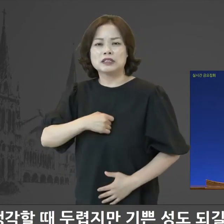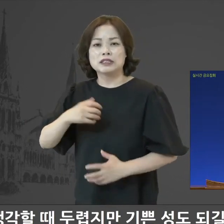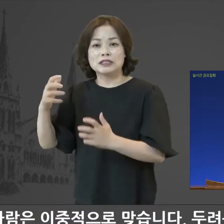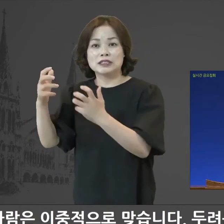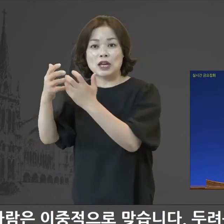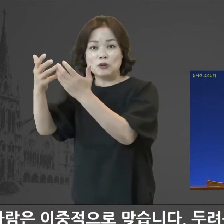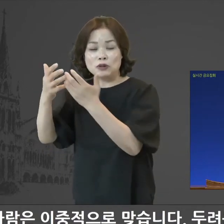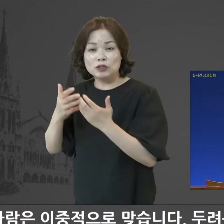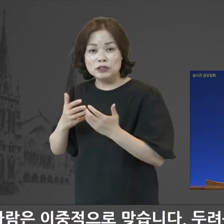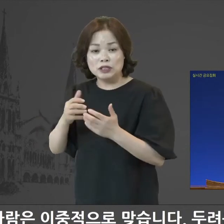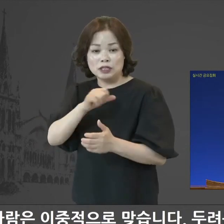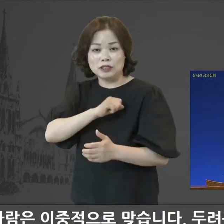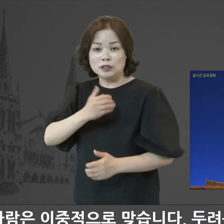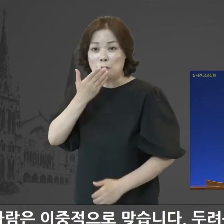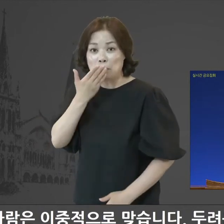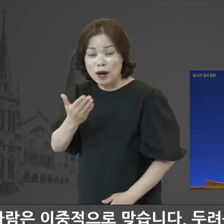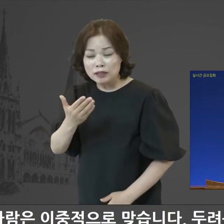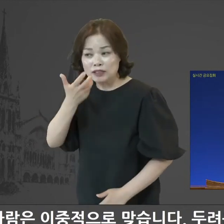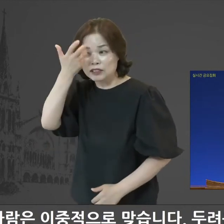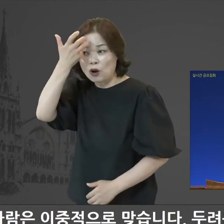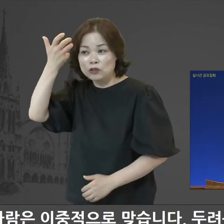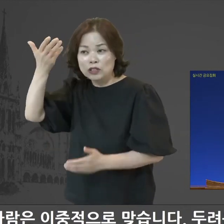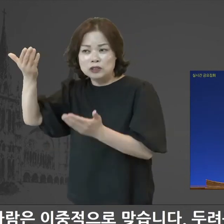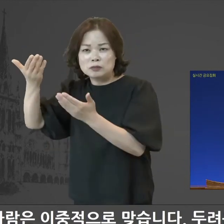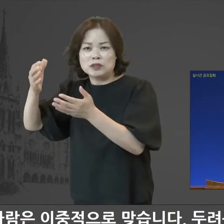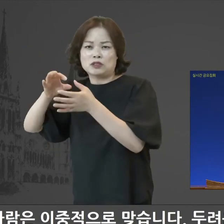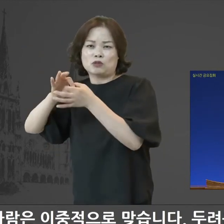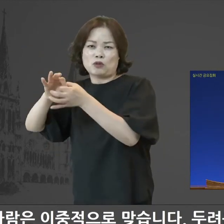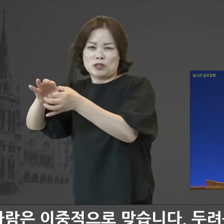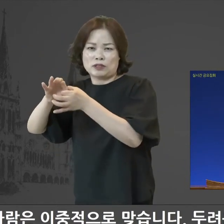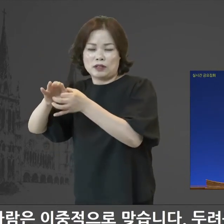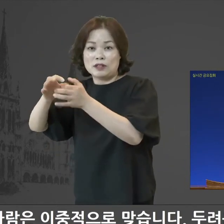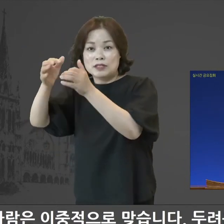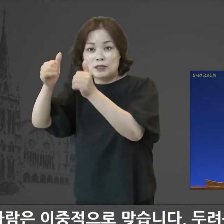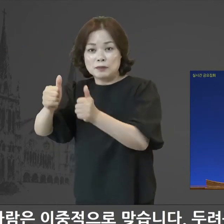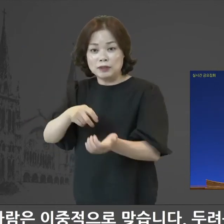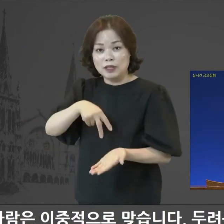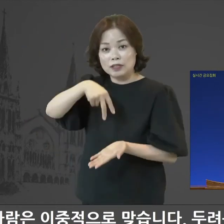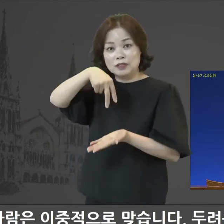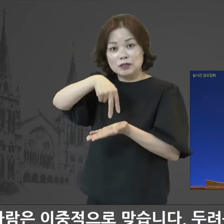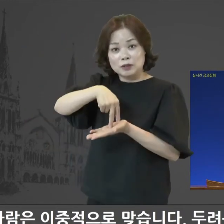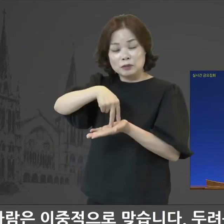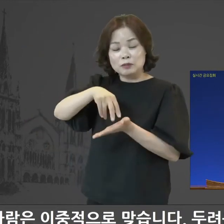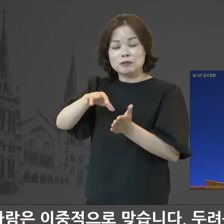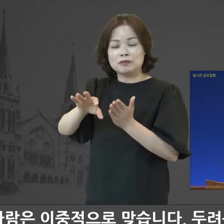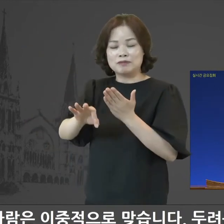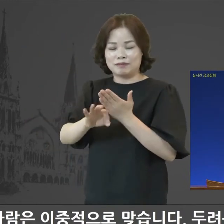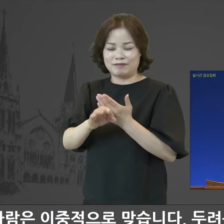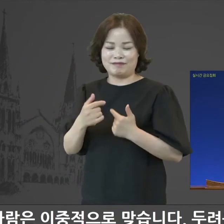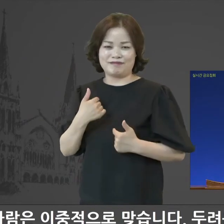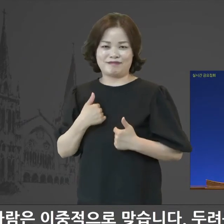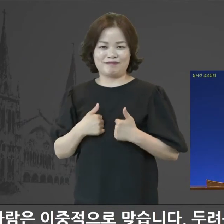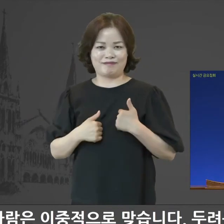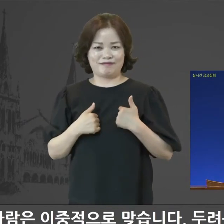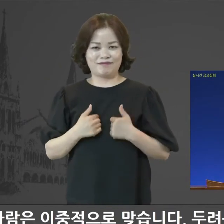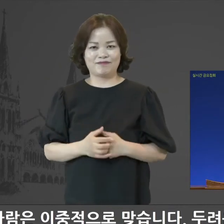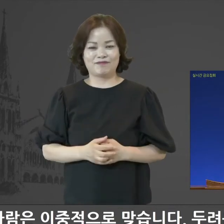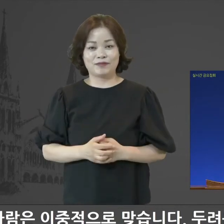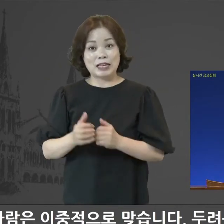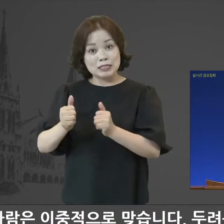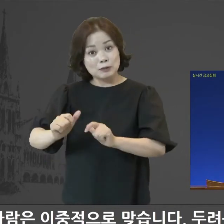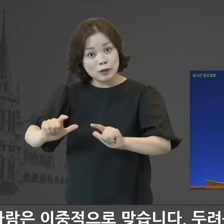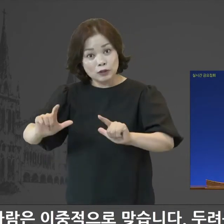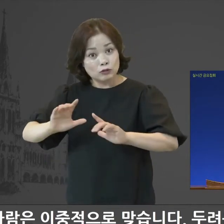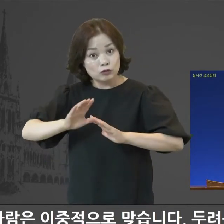채워주시고 절제를 하게 하시는 성령님의 역사를 따라서 심판대에 서면 기쁜 날. 심판의